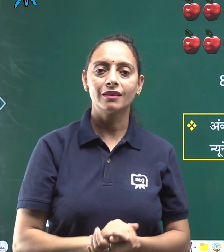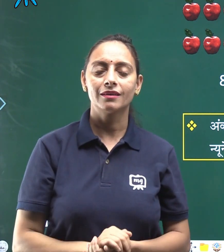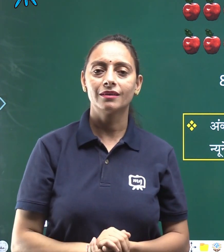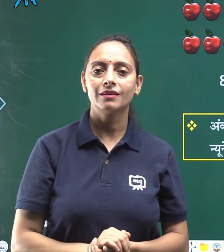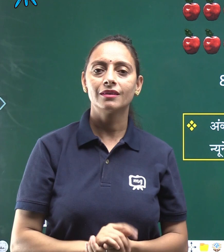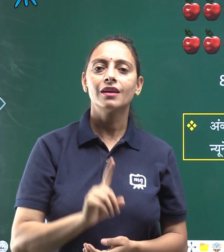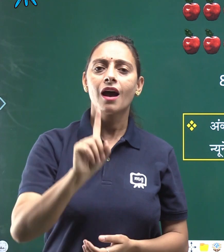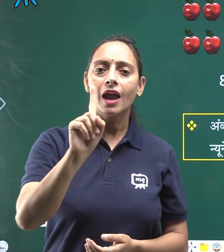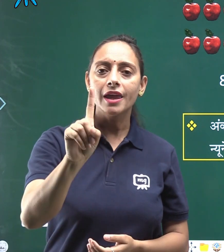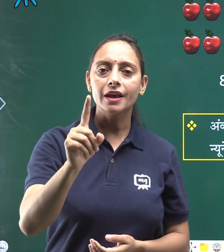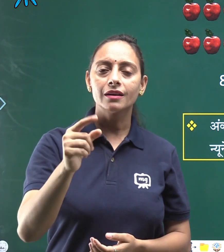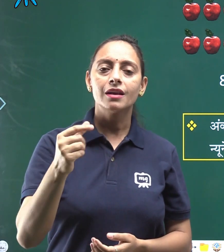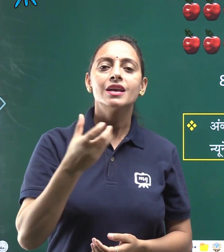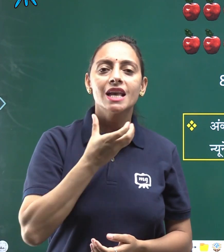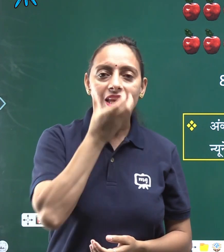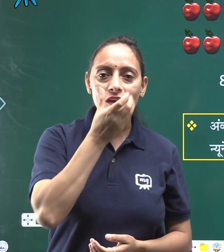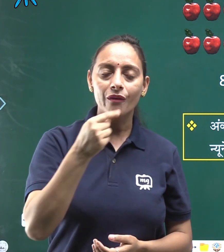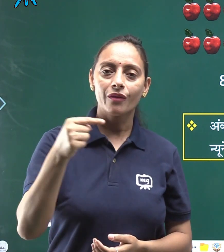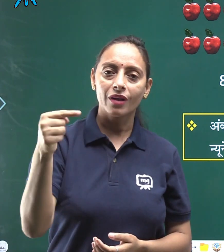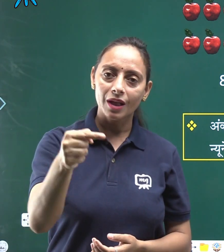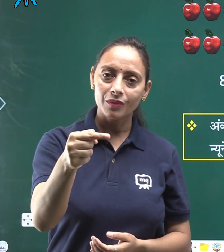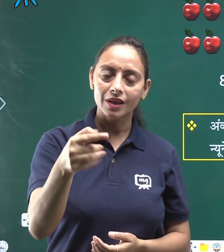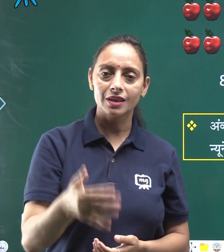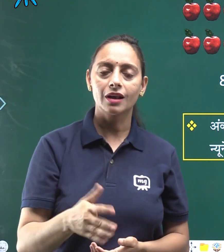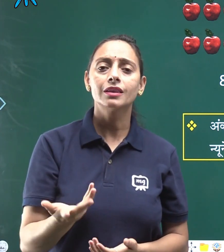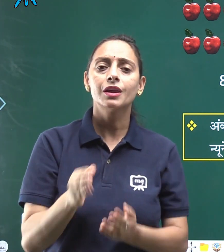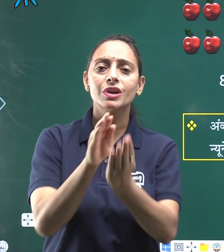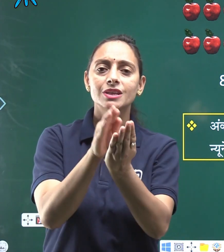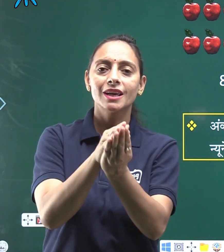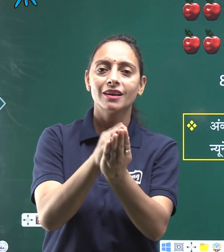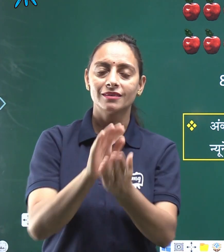एक सेब कम कर दिया। कितने सेब बचे?